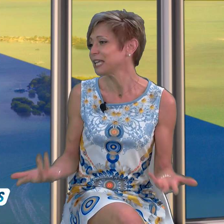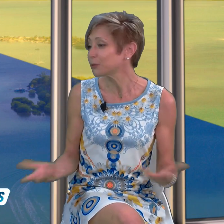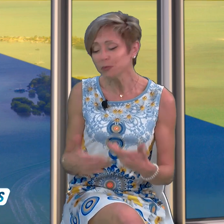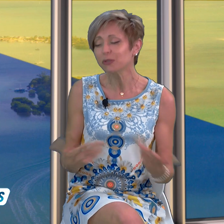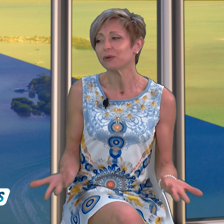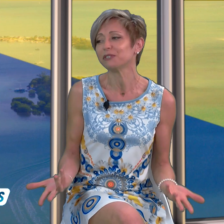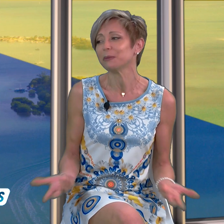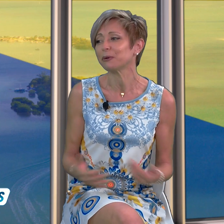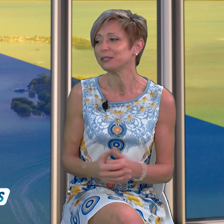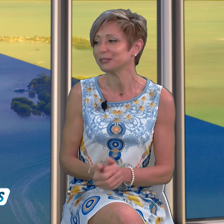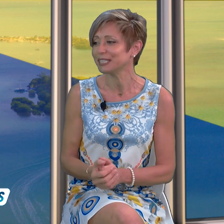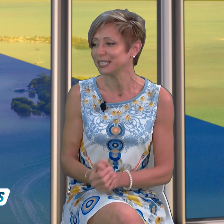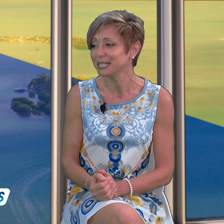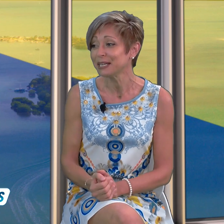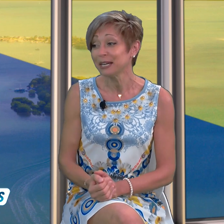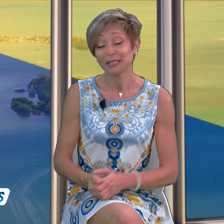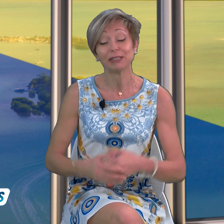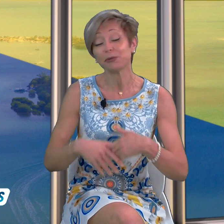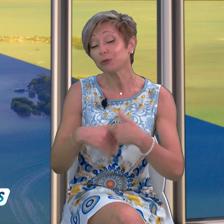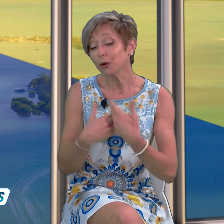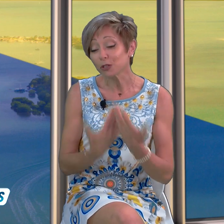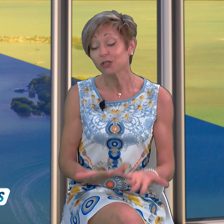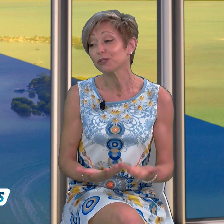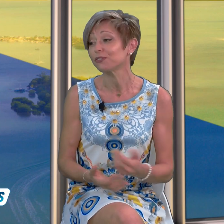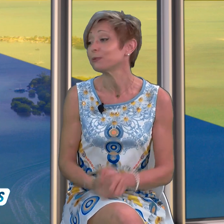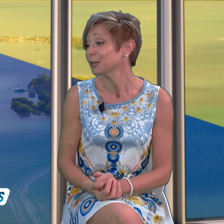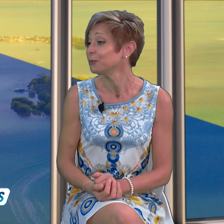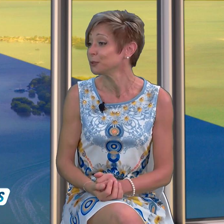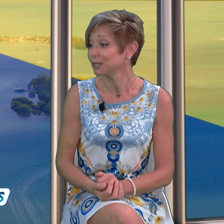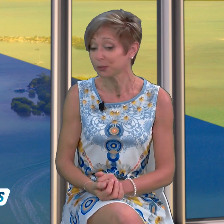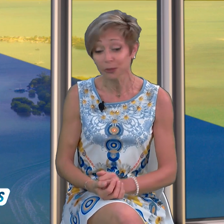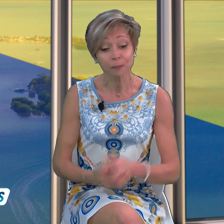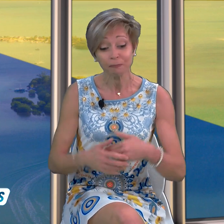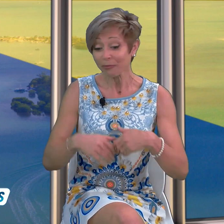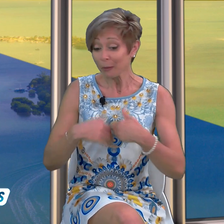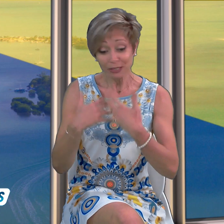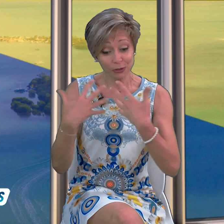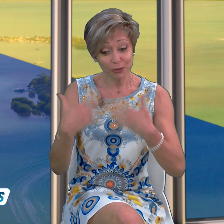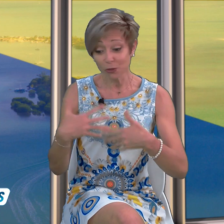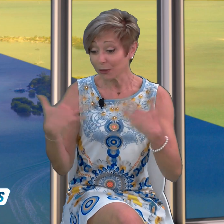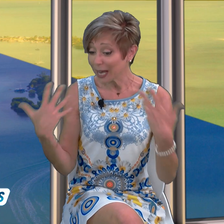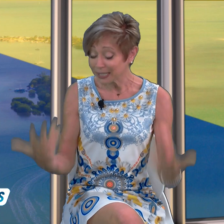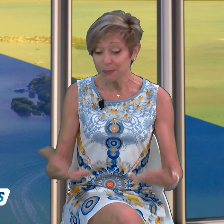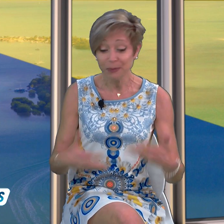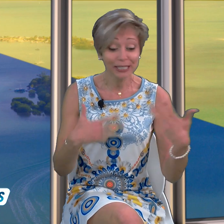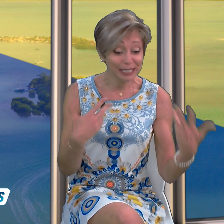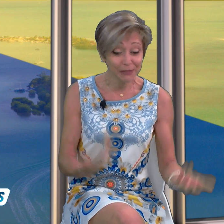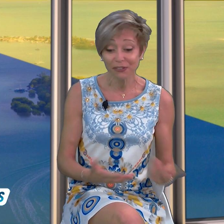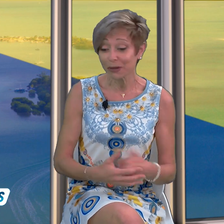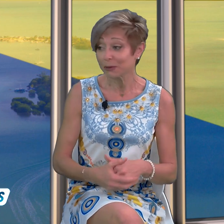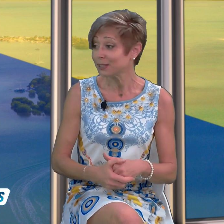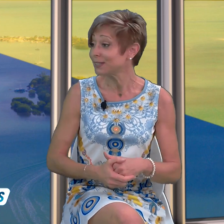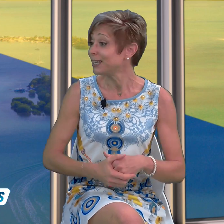fédère. Tout le monde a envie d'apprendre la langue des signes. Et ça, c'est une grande chance, en fait, pour la communauté sourde. Parce que c'est une langue atypique,